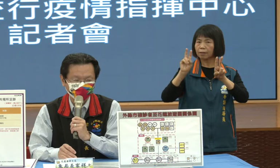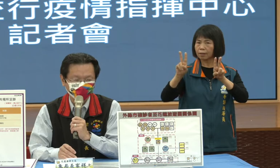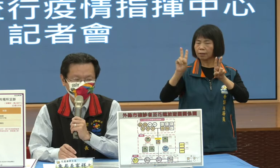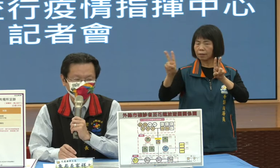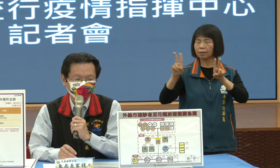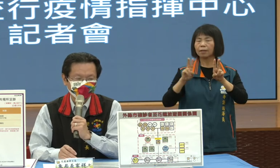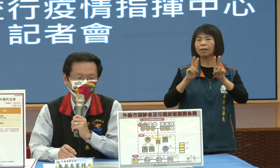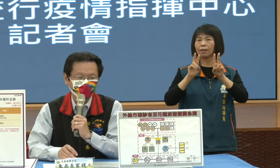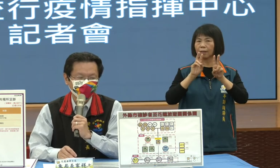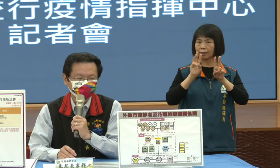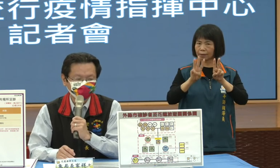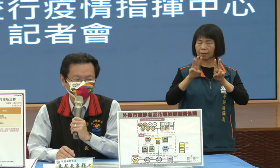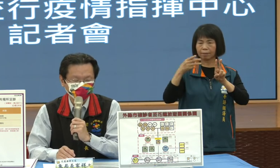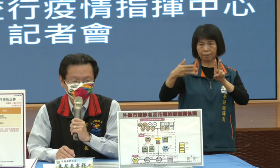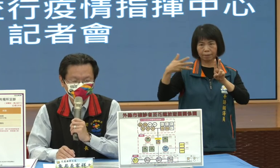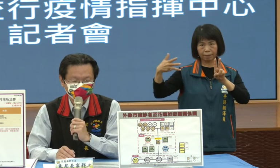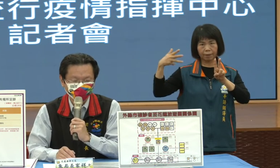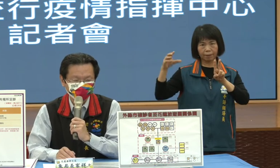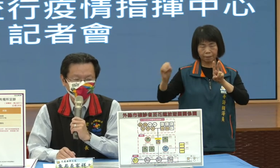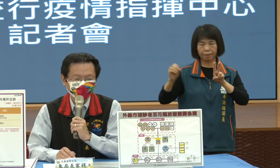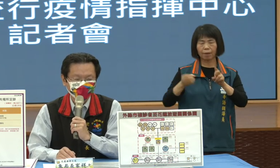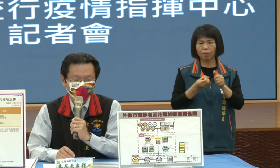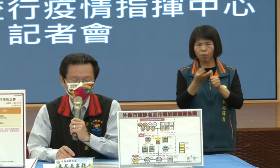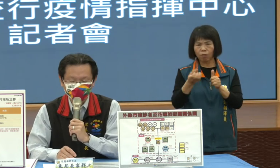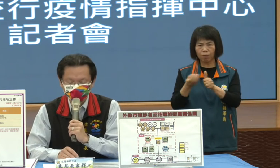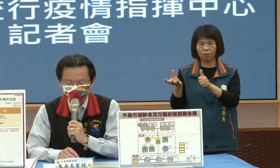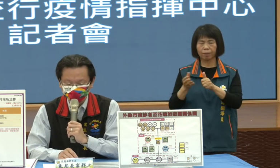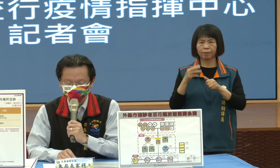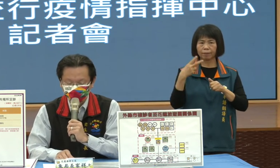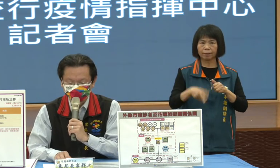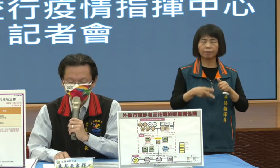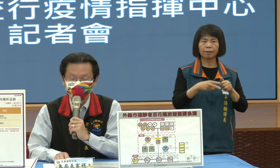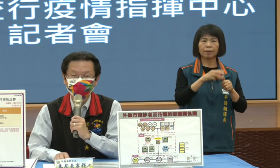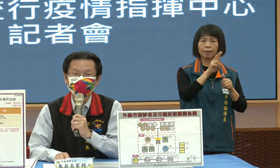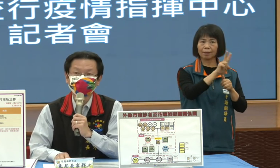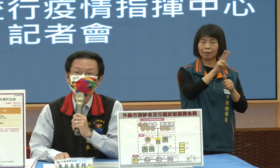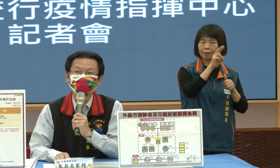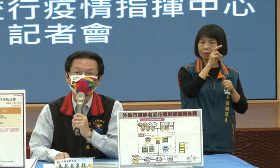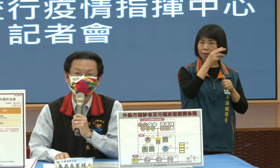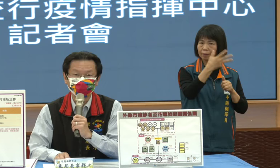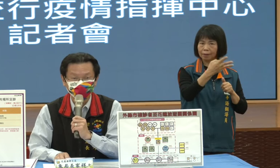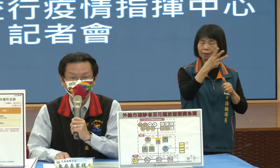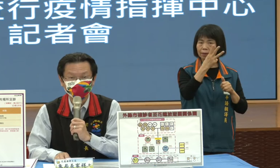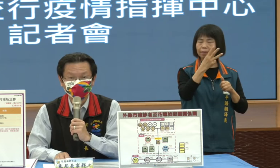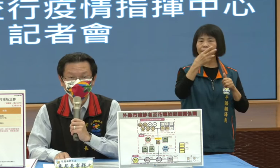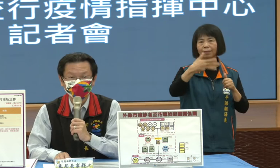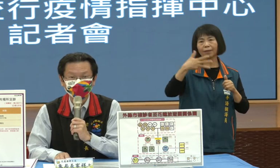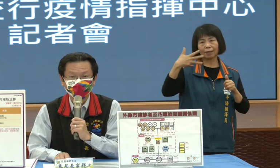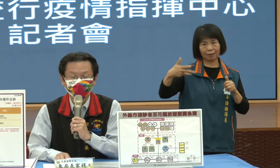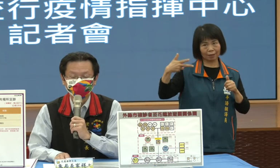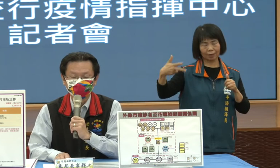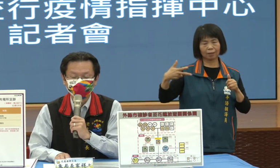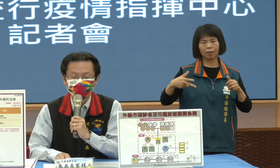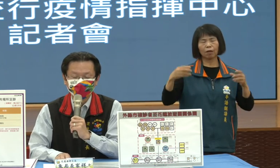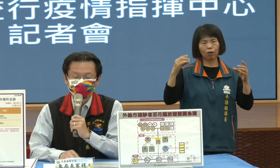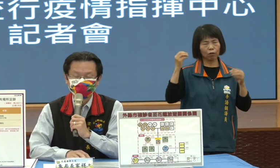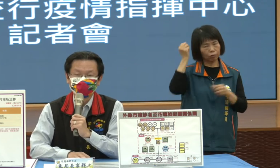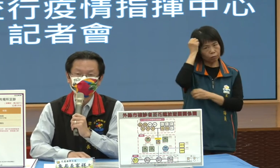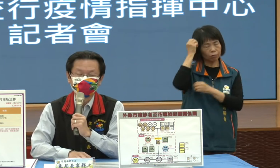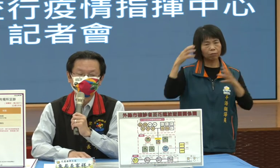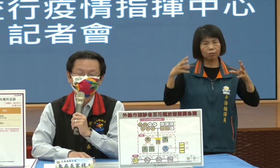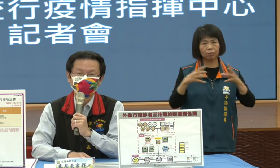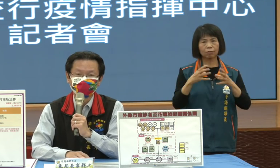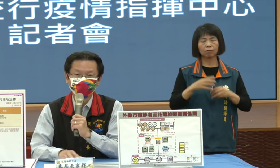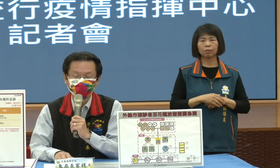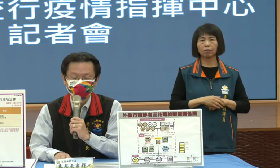24022、23880的感染。那24577呢又跟23877他们是住同一个病房所以慈